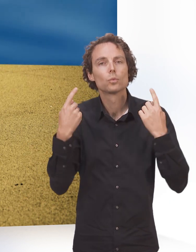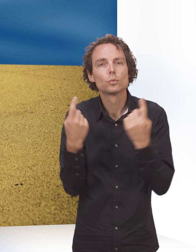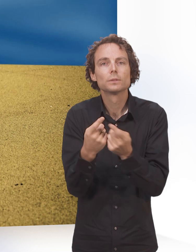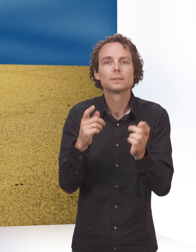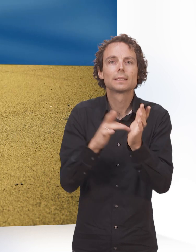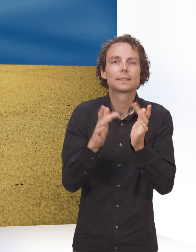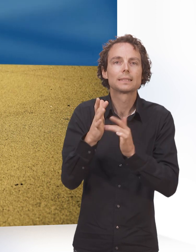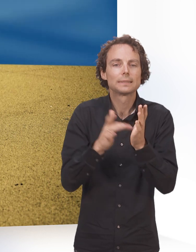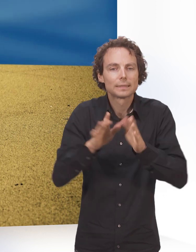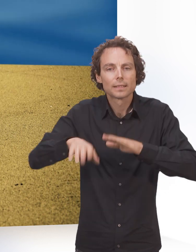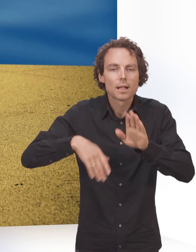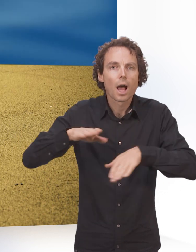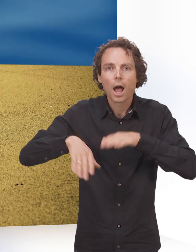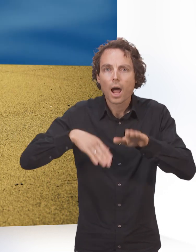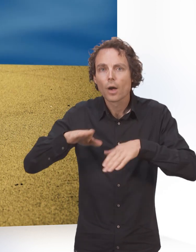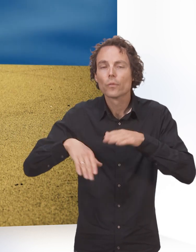ist unser